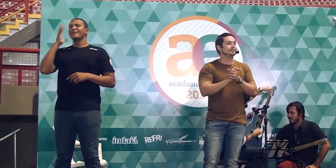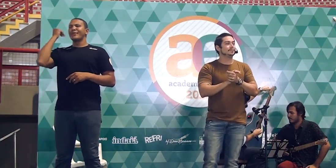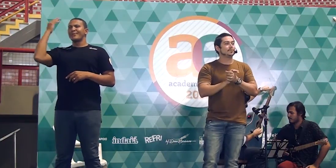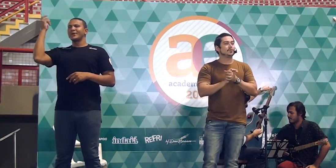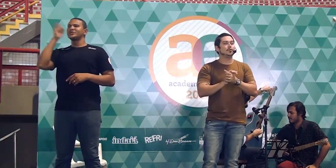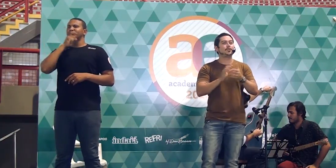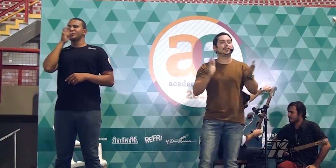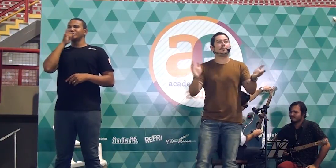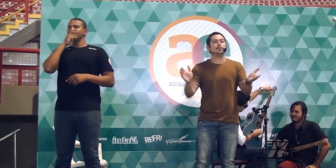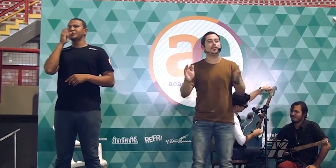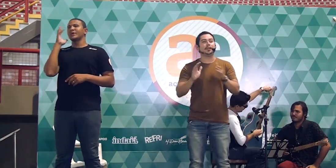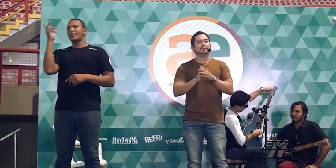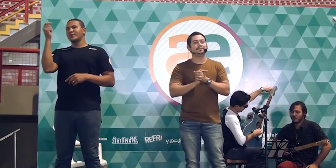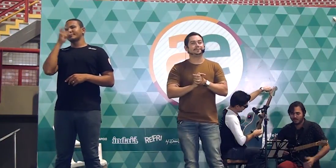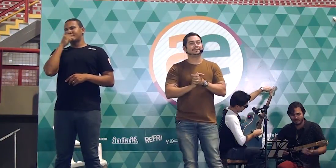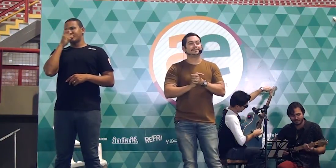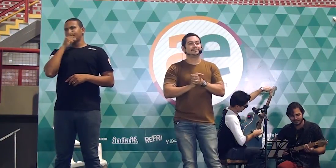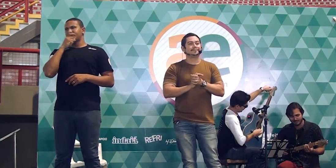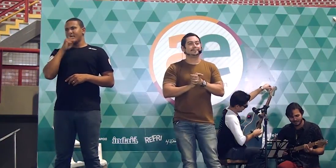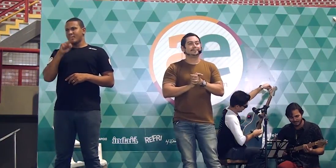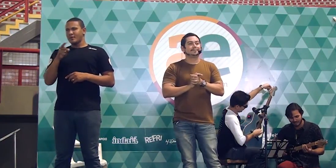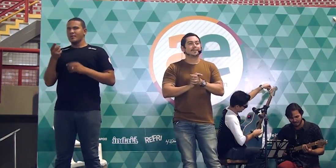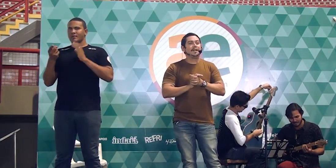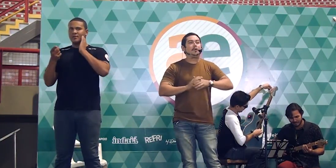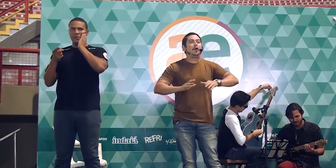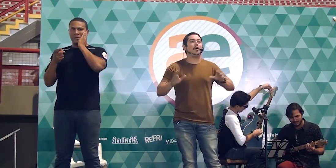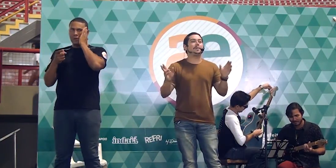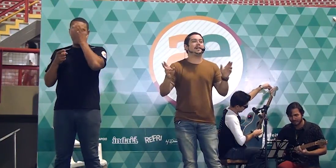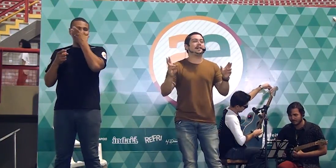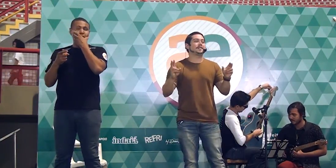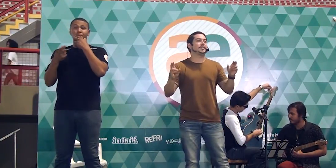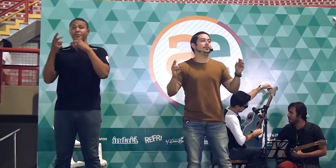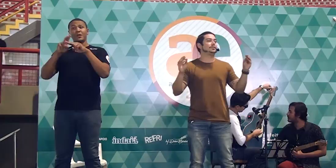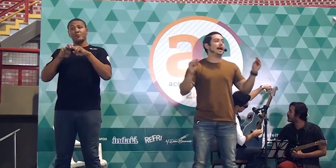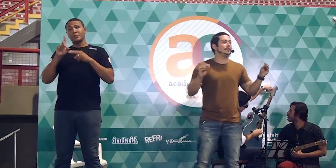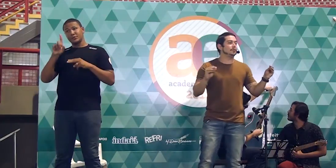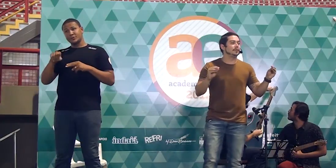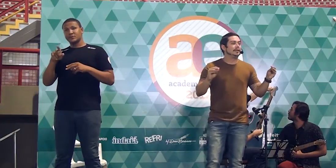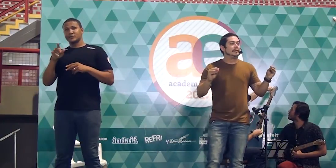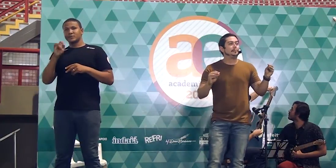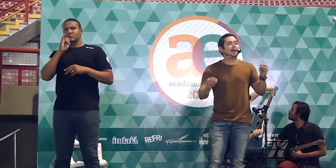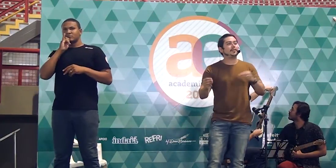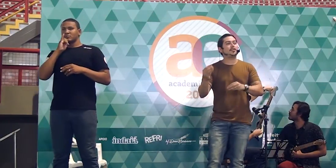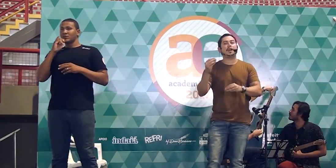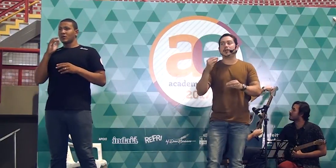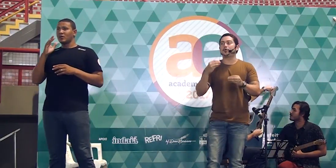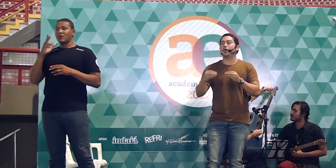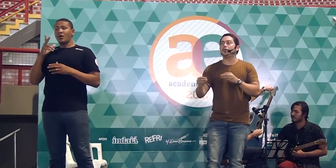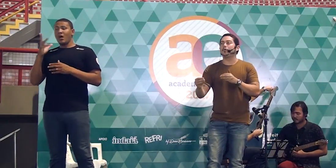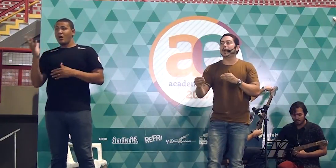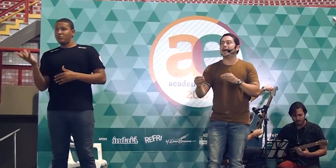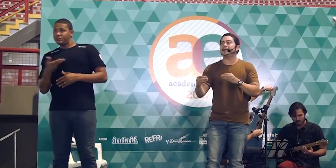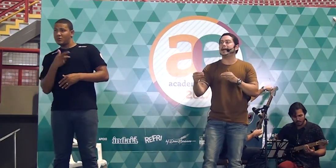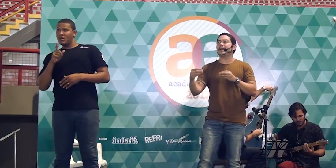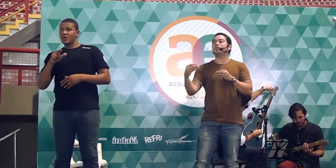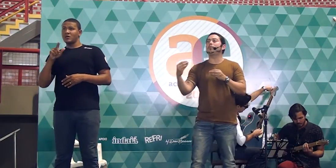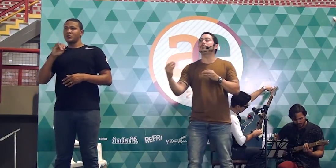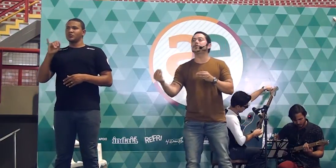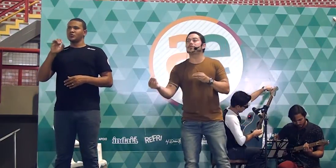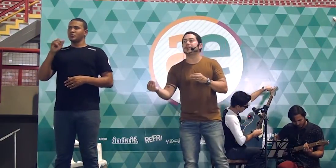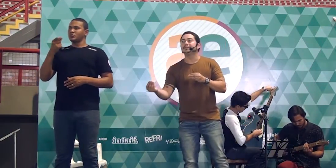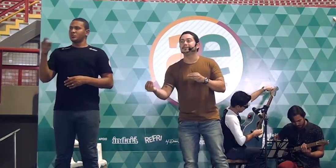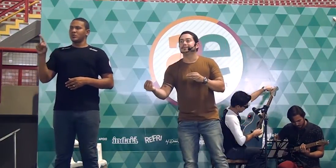lembra o dia da mentira. E o golpe teria sido dado para tirar João Goulart, que